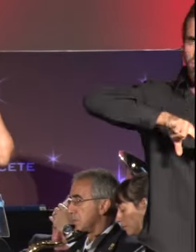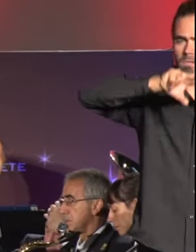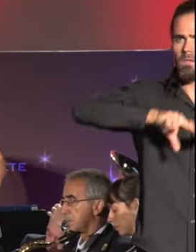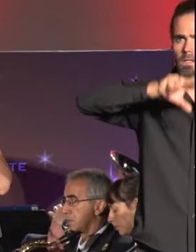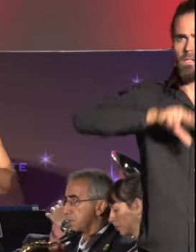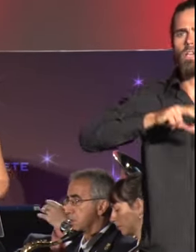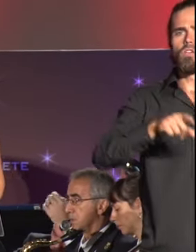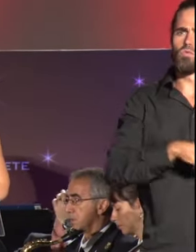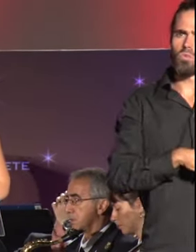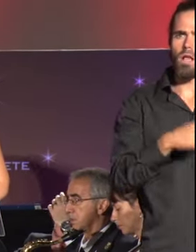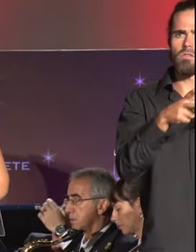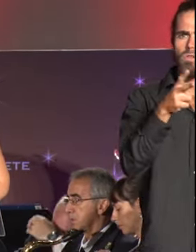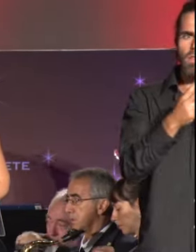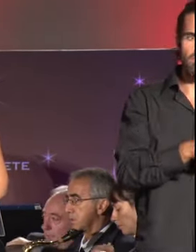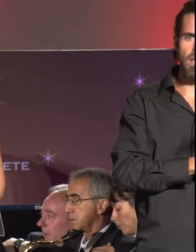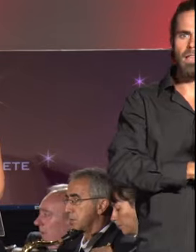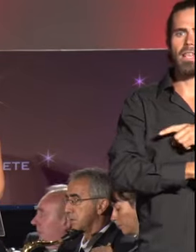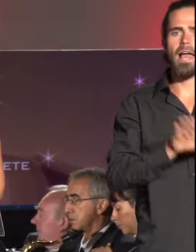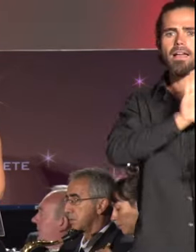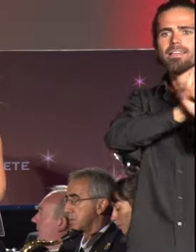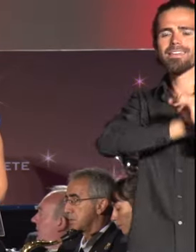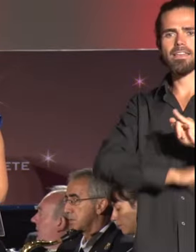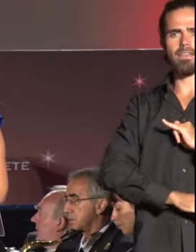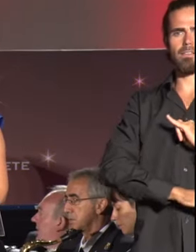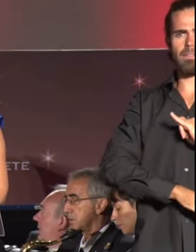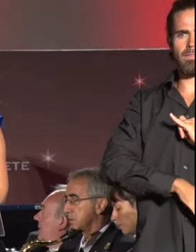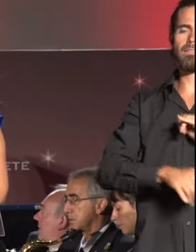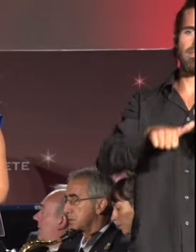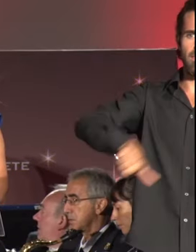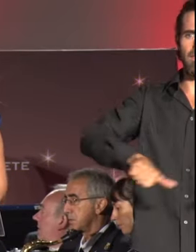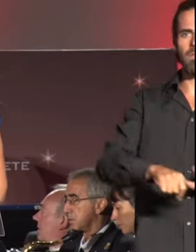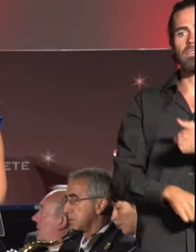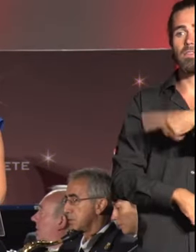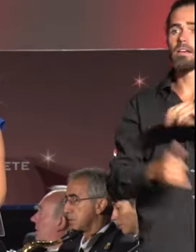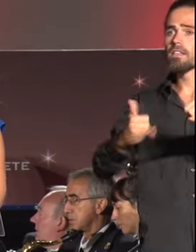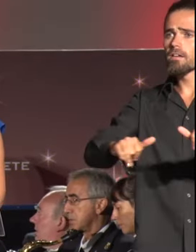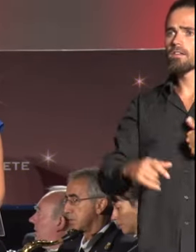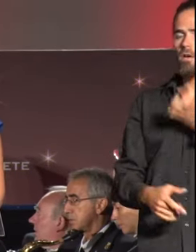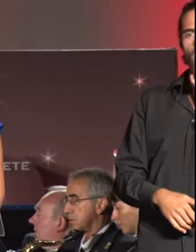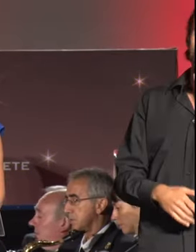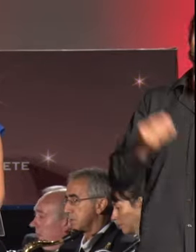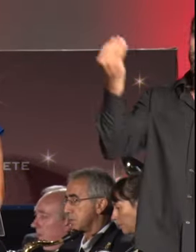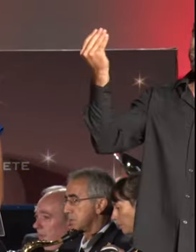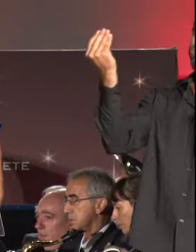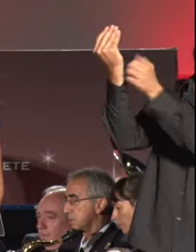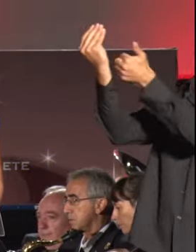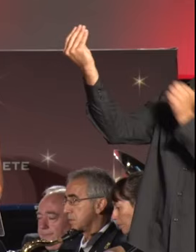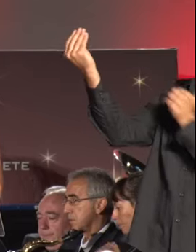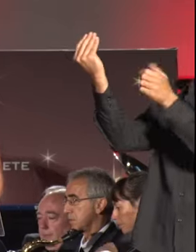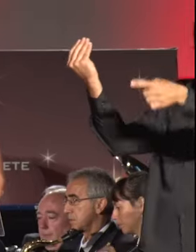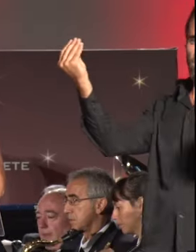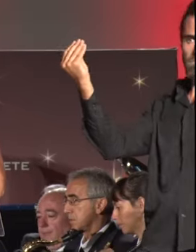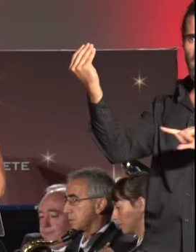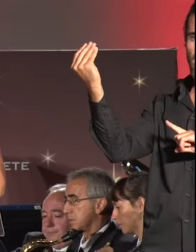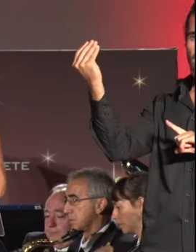de identidad de los albacetenses. La feria es espejo de la ciudad y los manchegos y manchegas de la feria son espejo de